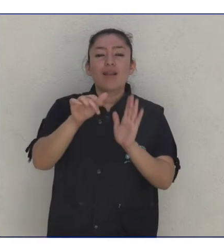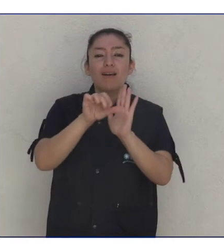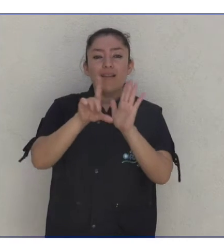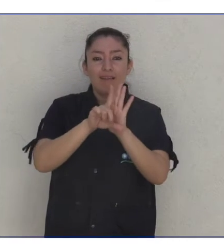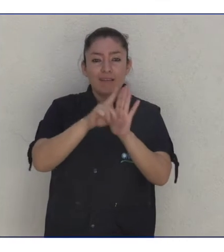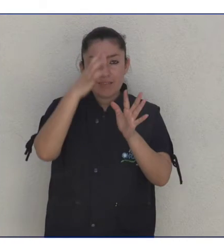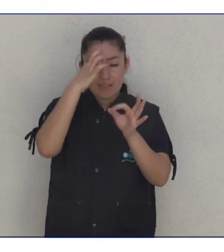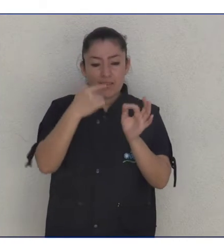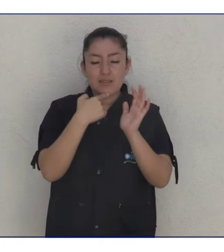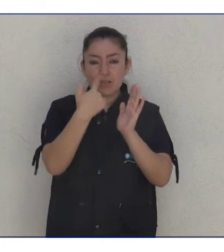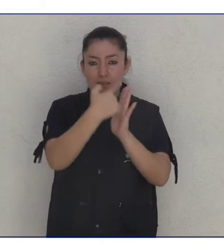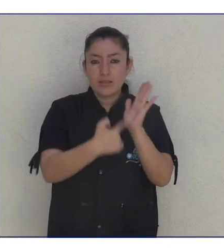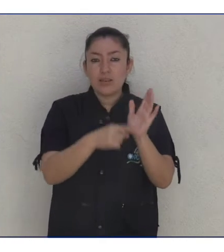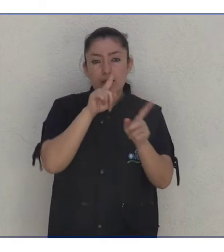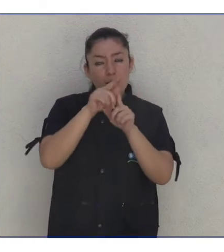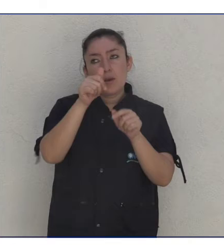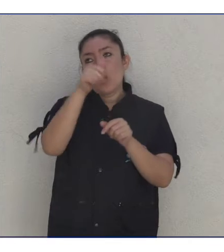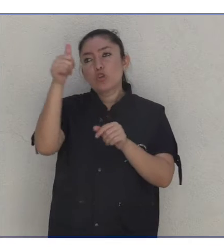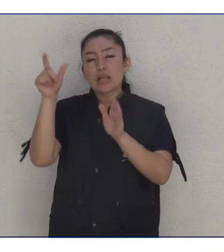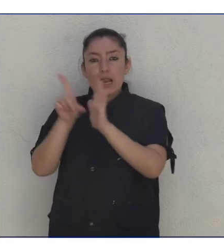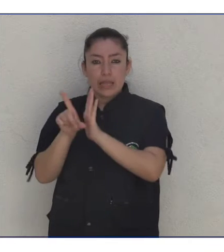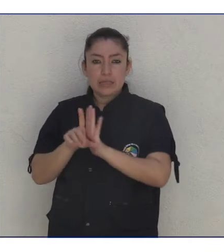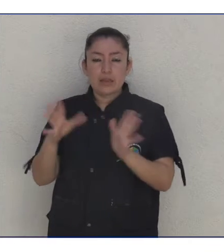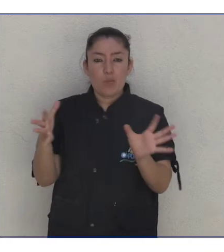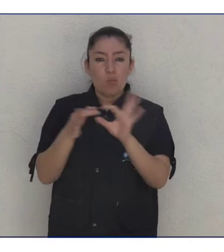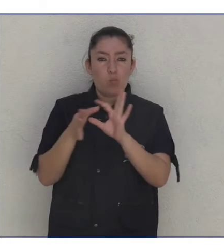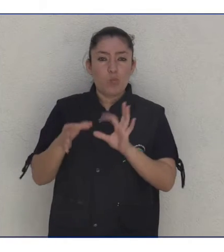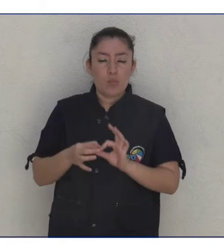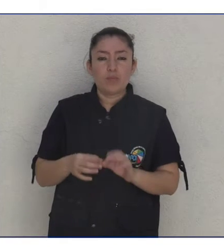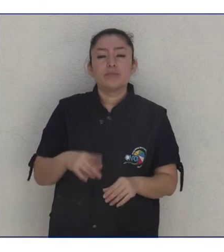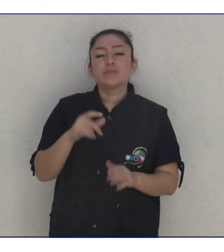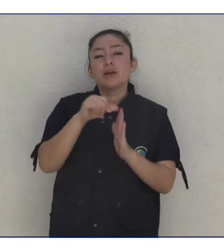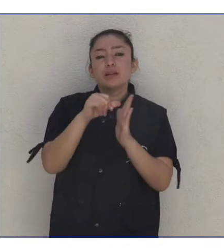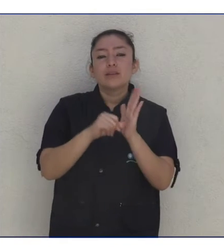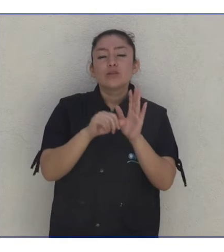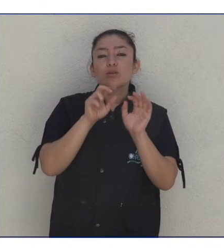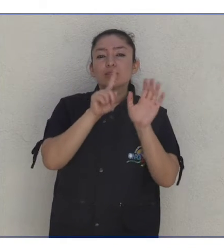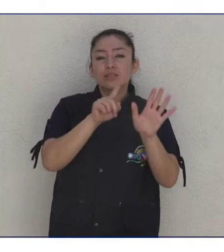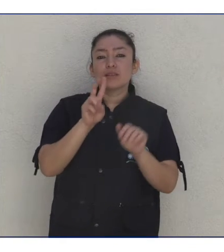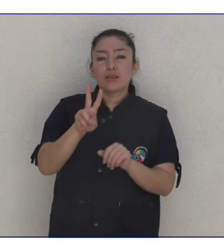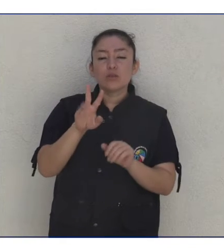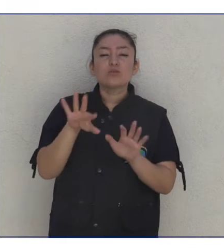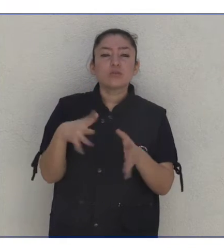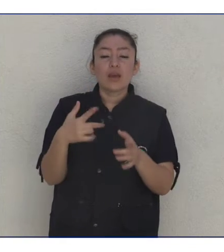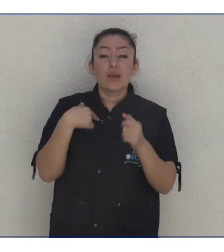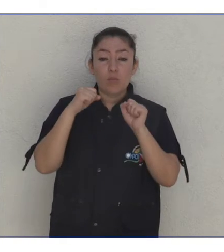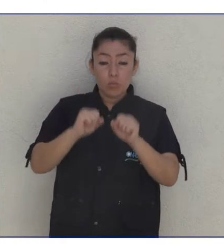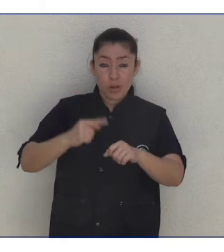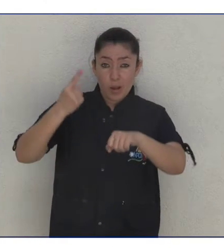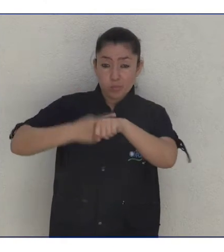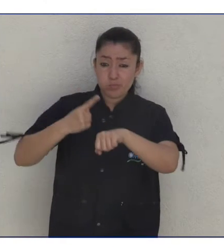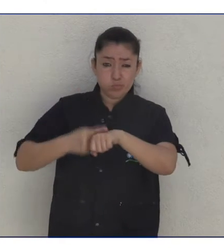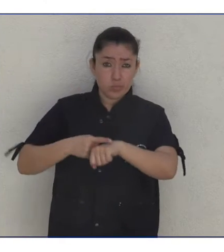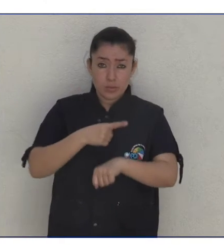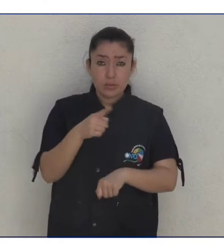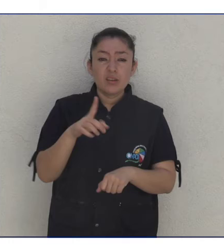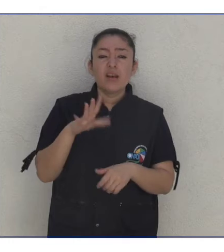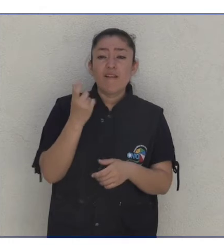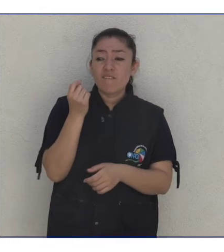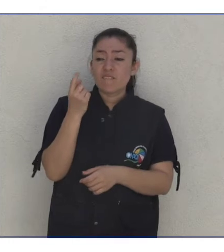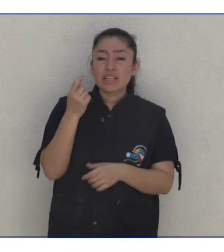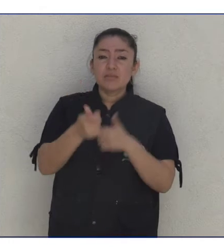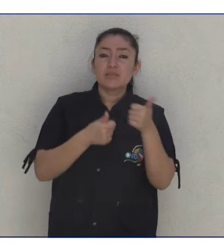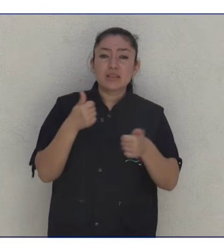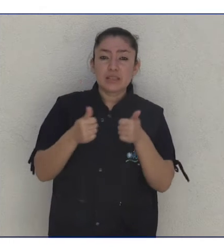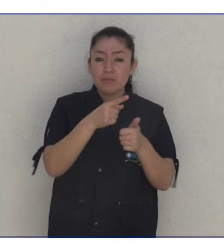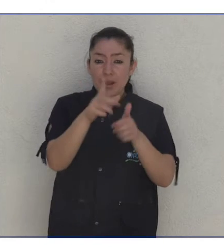ley y demás leyes aplicables. Artículo 62. Aplicación de sanciones. Las faltas administrativas cometidas por